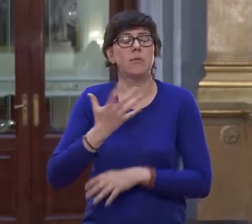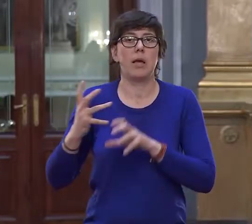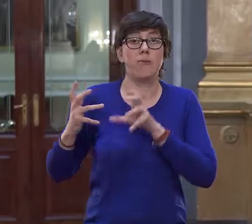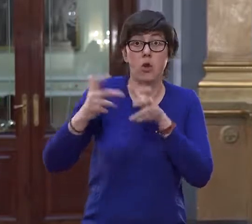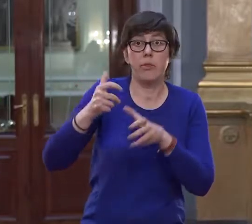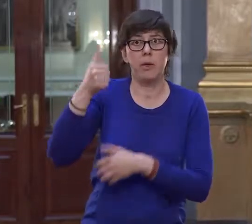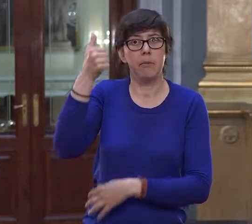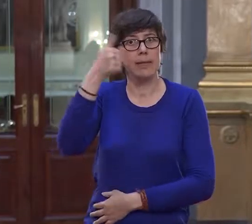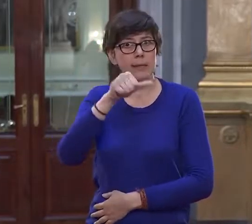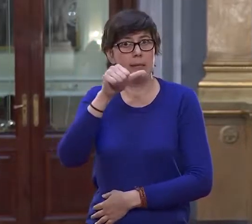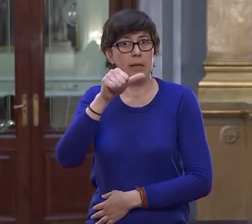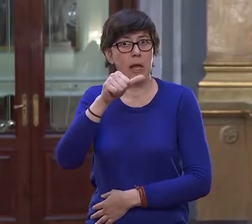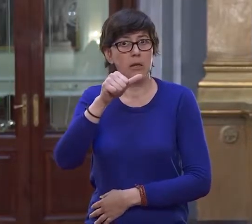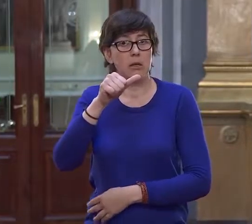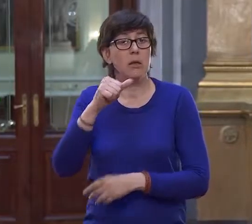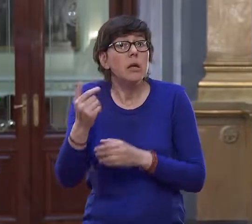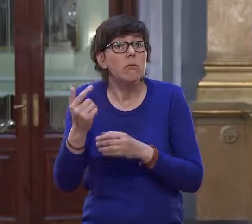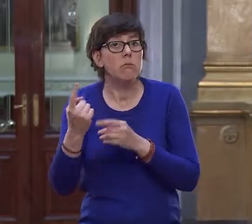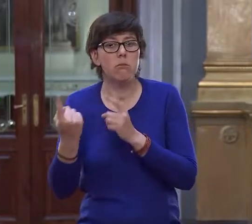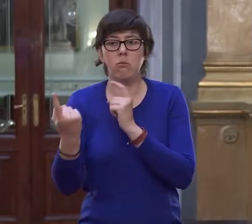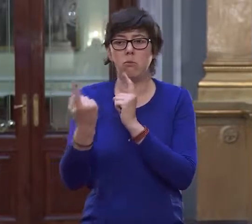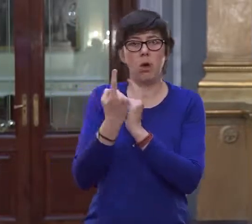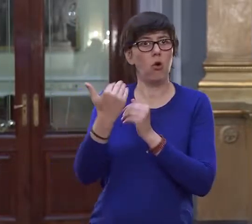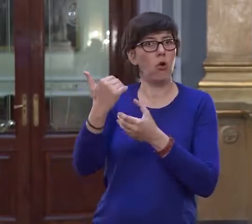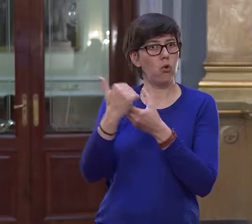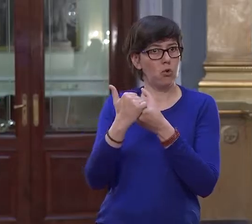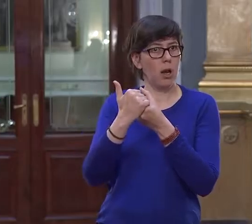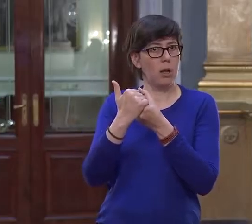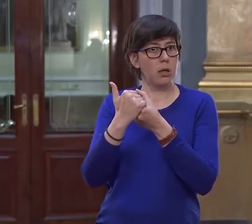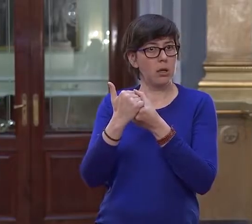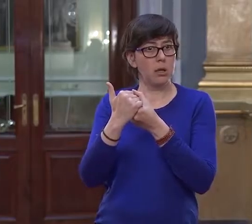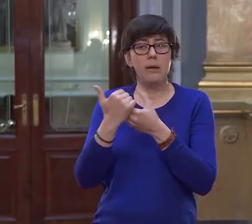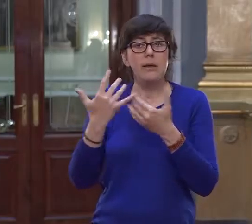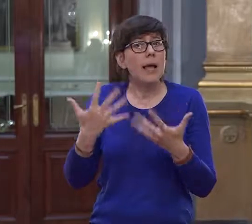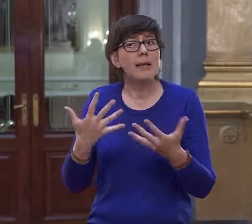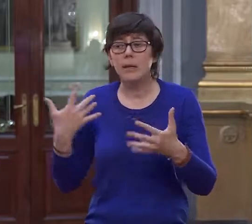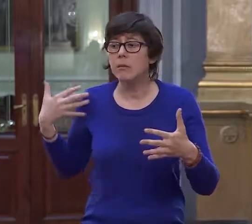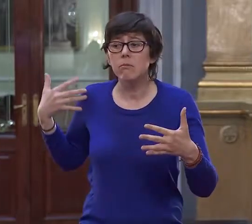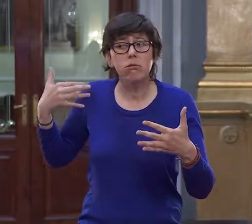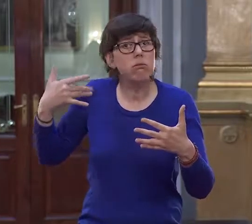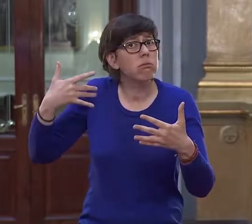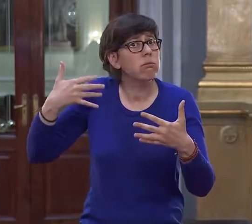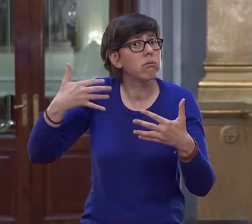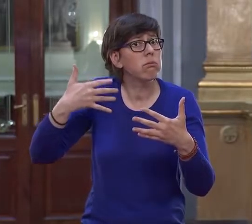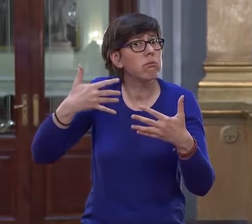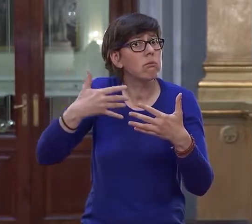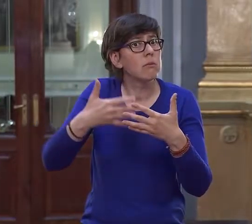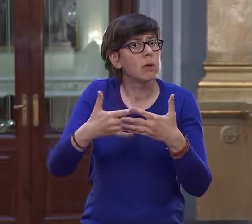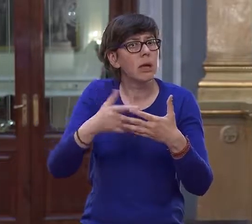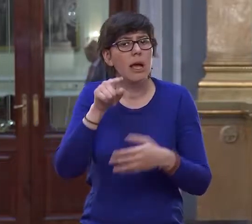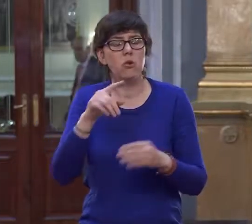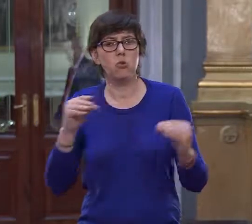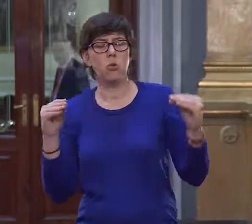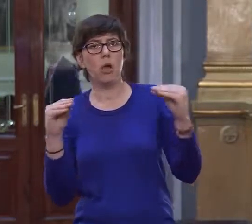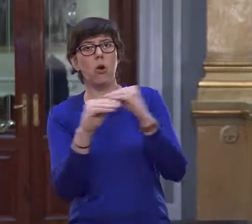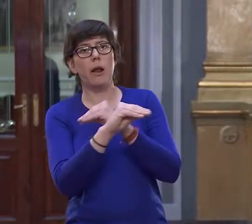menores afectados por la violencia machista, también fue votada en contra por el Partido Popular. Por lo tanto,